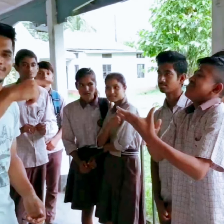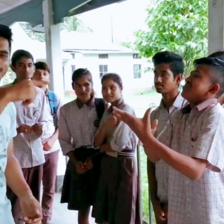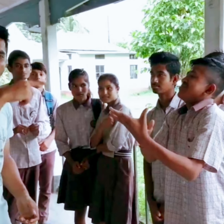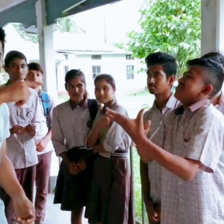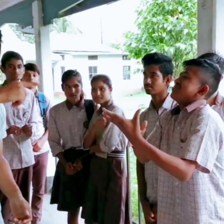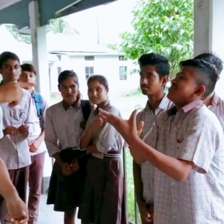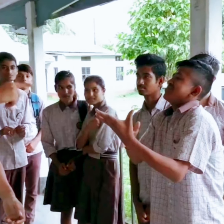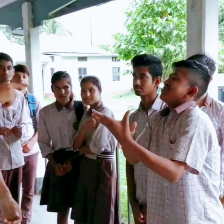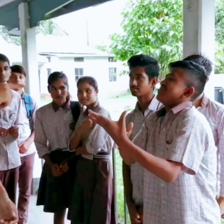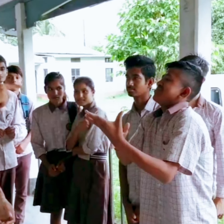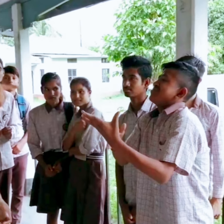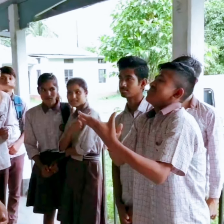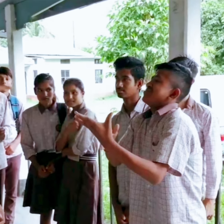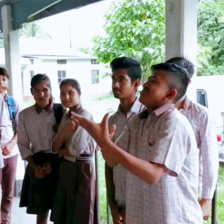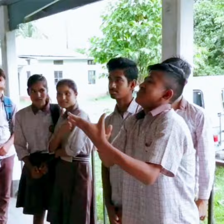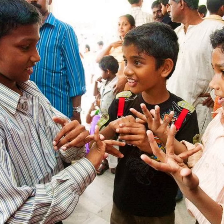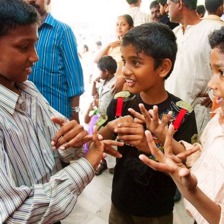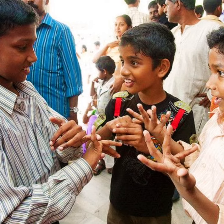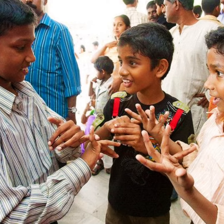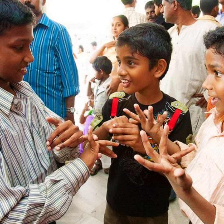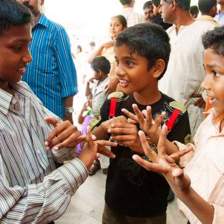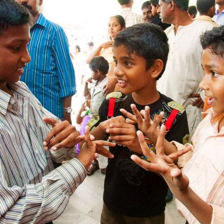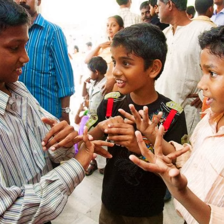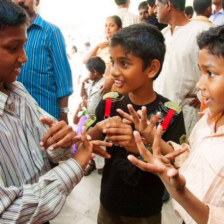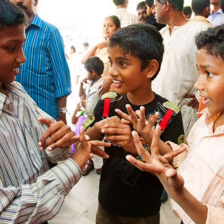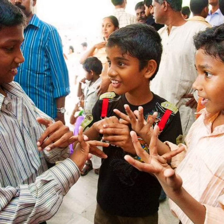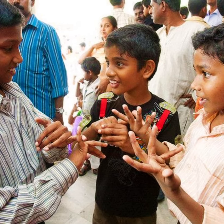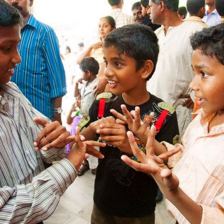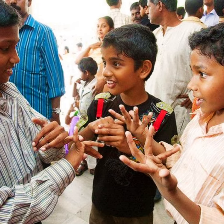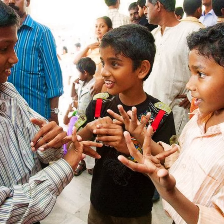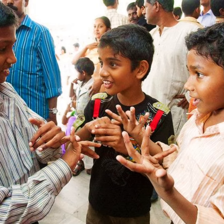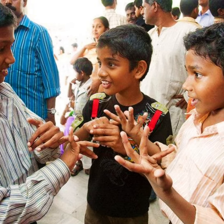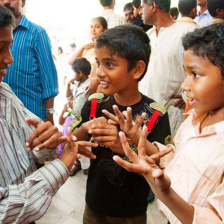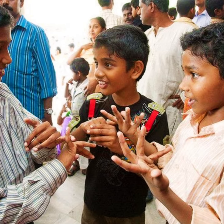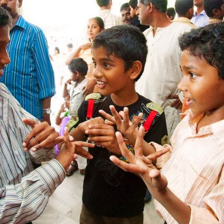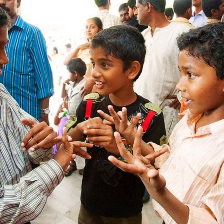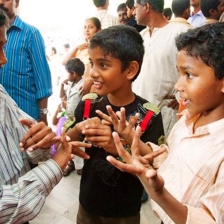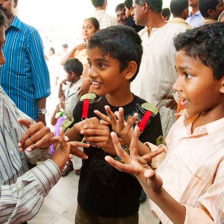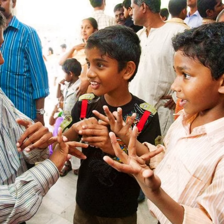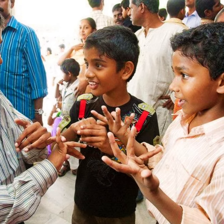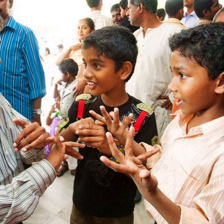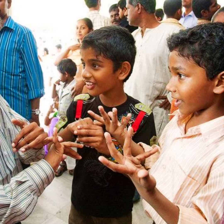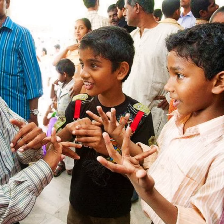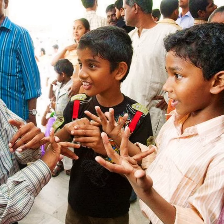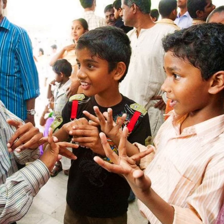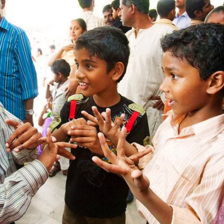লেংগুৱেজত অৰ্থাৎ ইংগিত আৰু ইচাৰাৰ দ্বাৰা সকলো কথা বুজি পায় আৰু প্ৰকাশ কৰিব পাৰে। লিপছ মুভমেণ্ট ফ'ল'